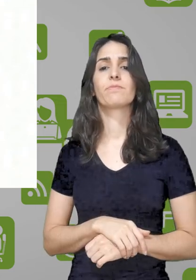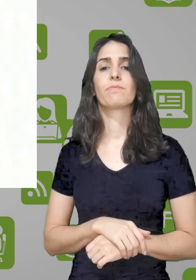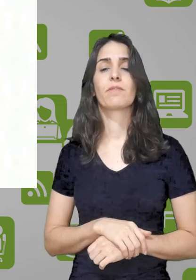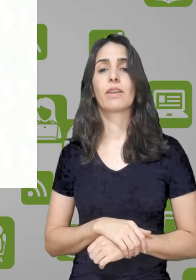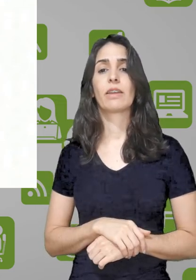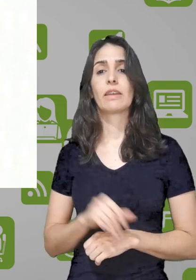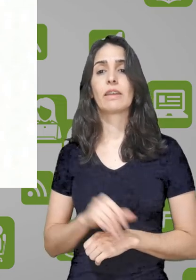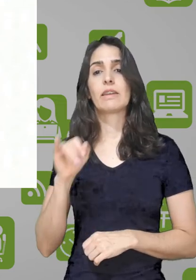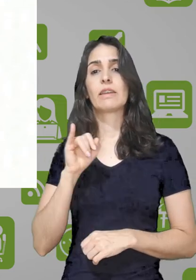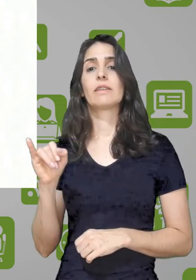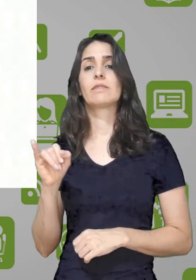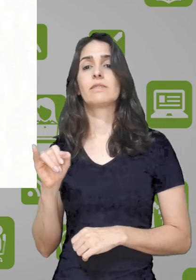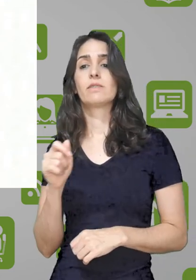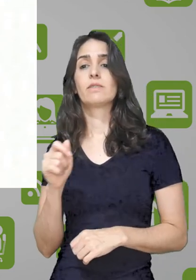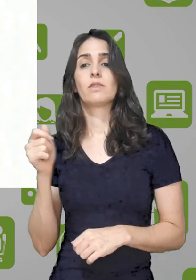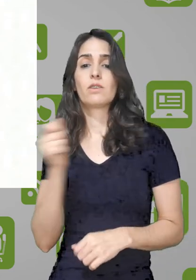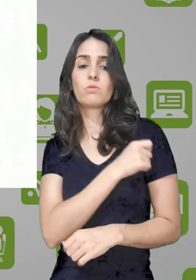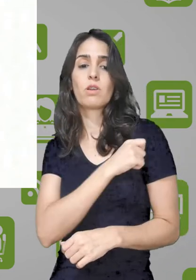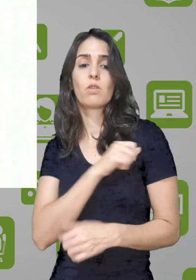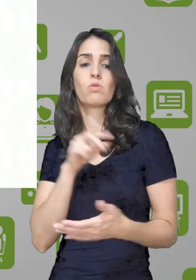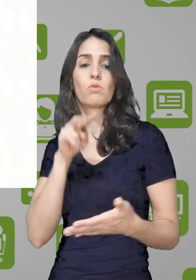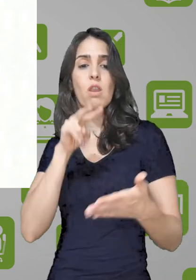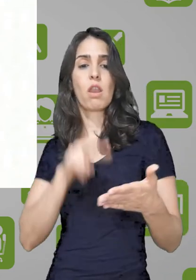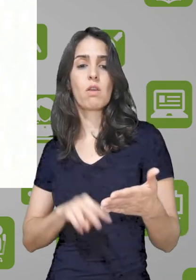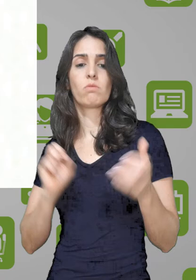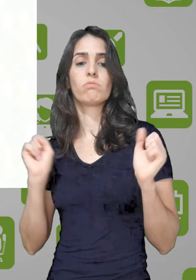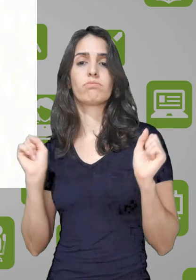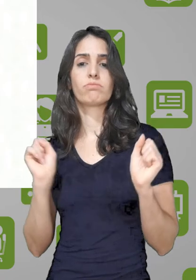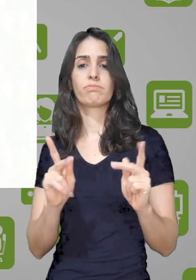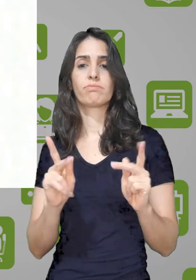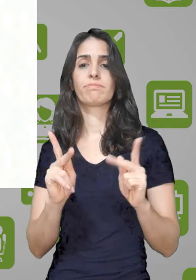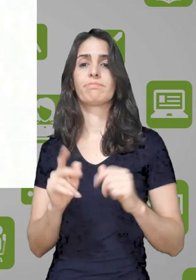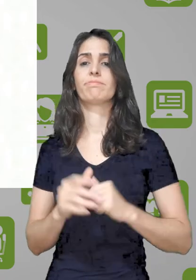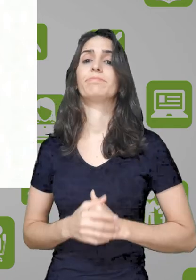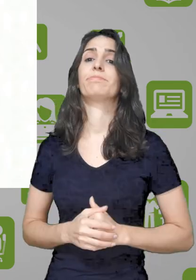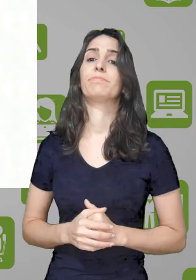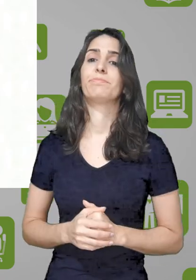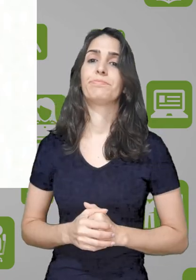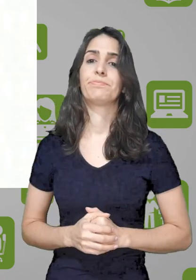E aqui, se ele é visualizado.